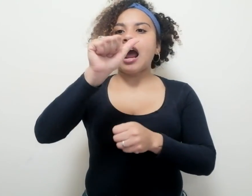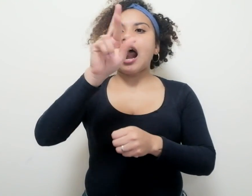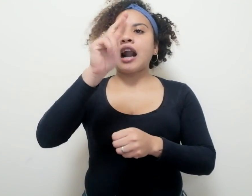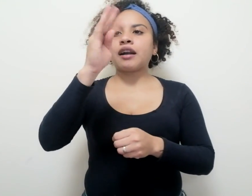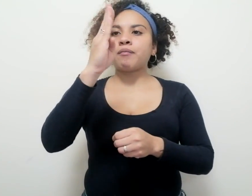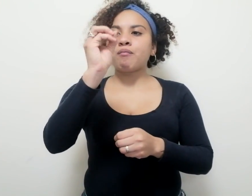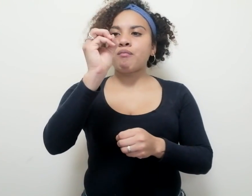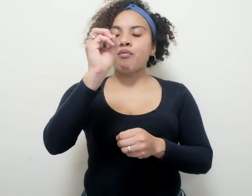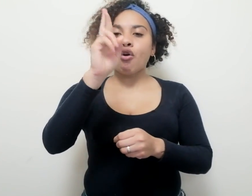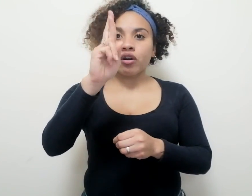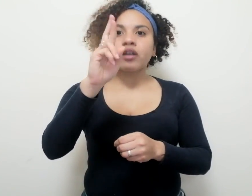en octubre.